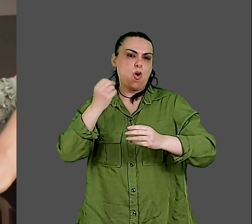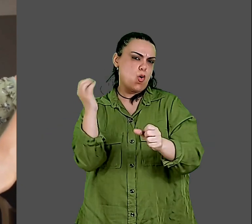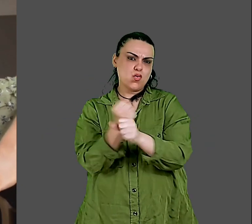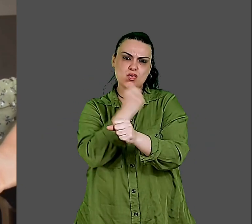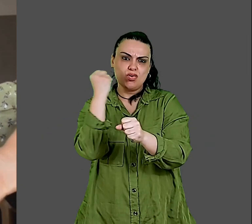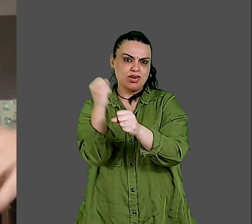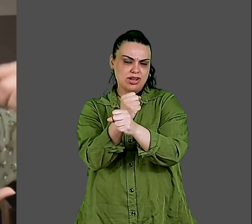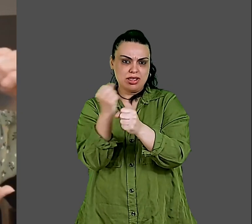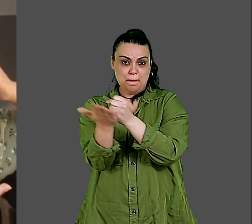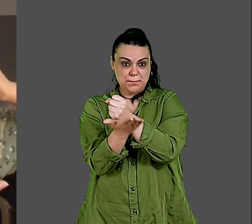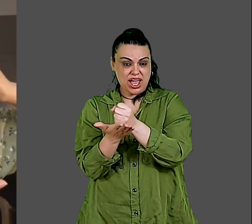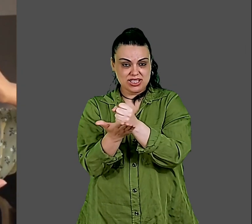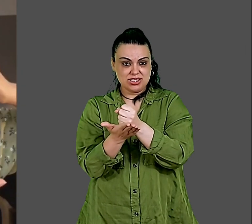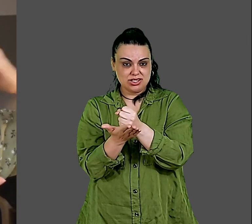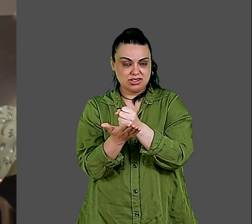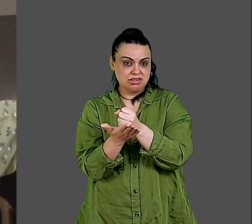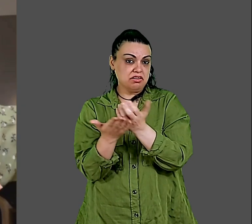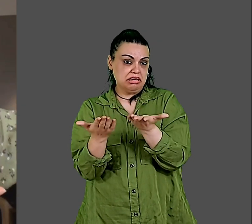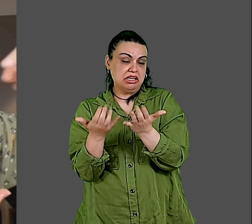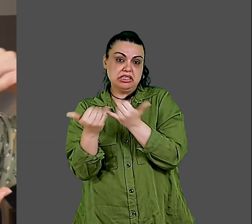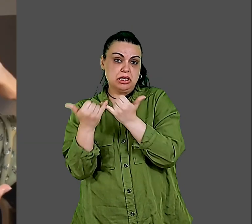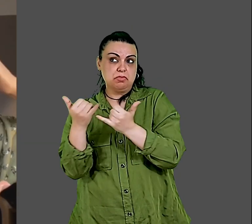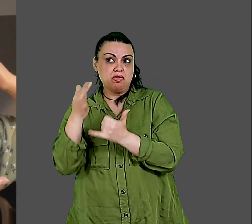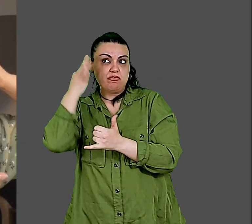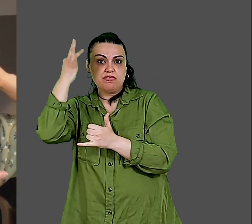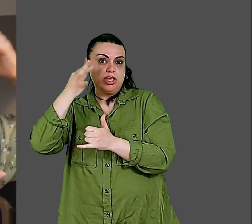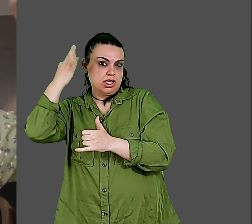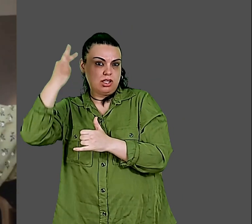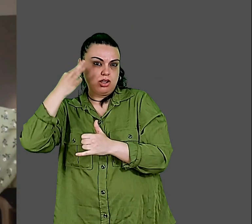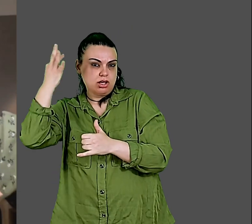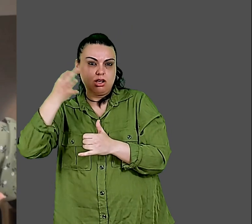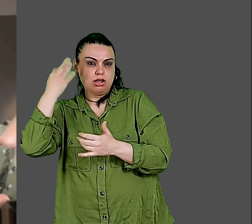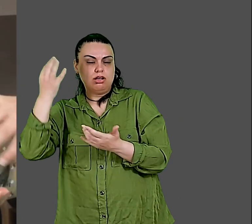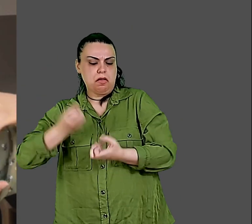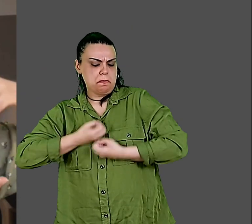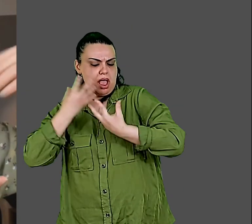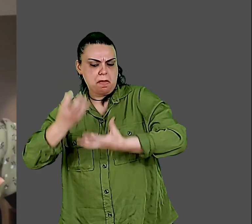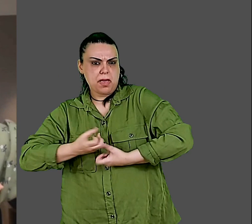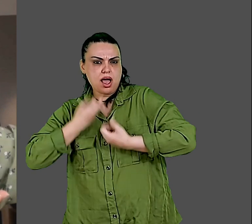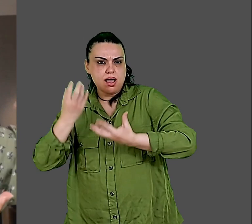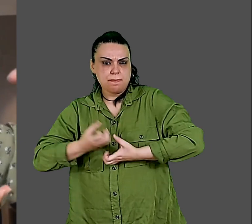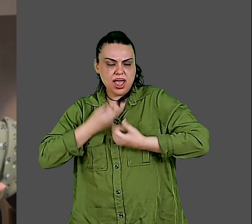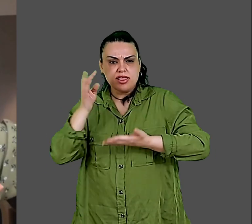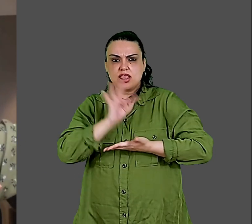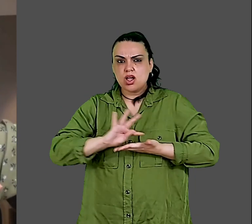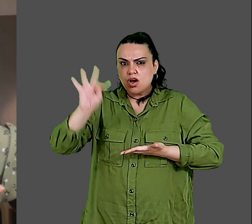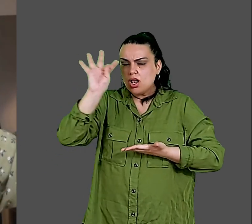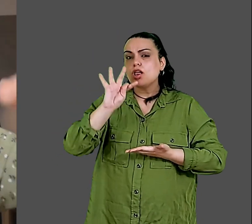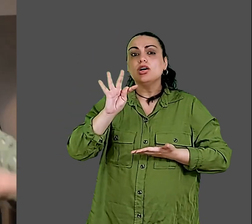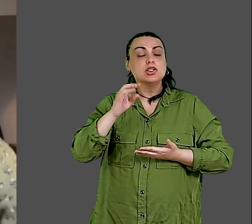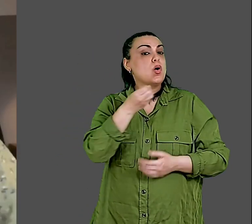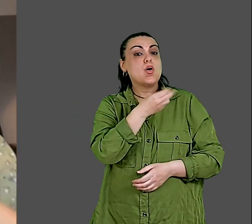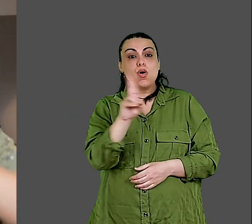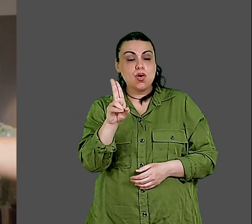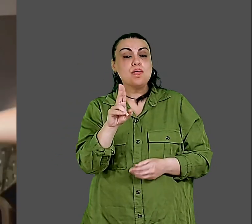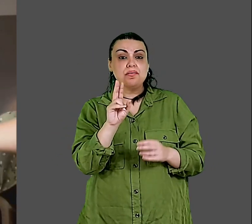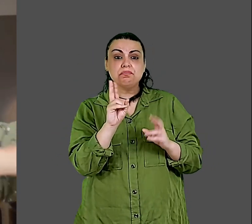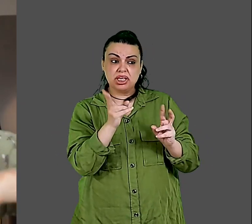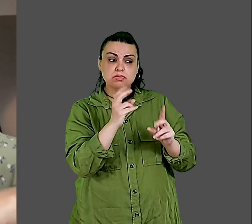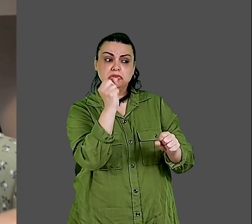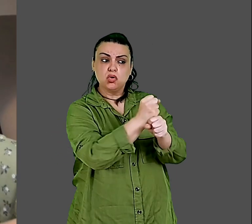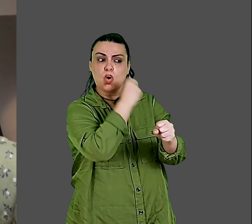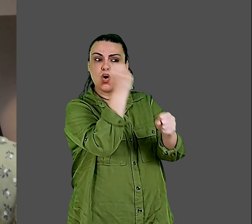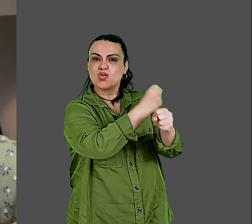bases. Seja no conceito filosófico, teológico, verbal, poético, ou seja numa